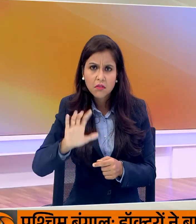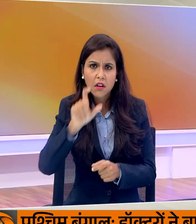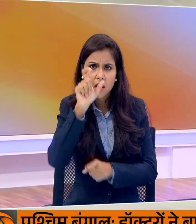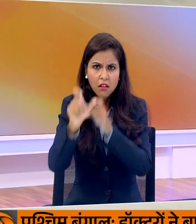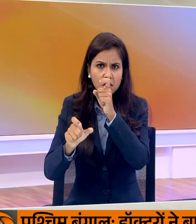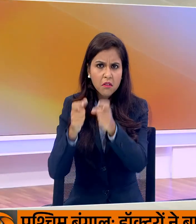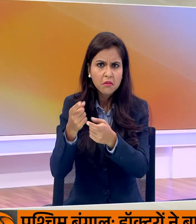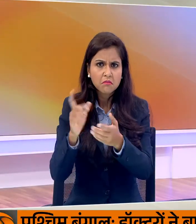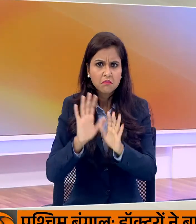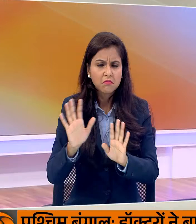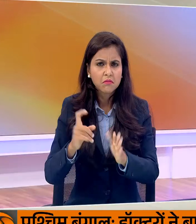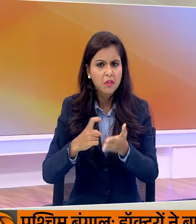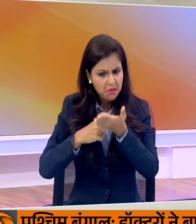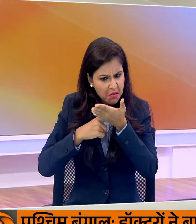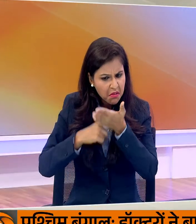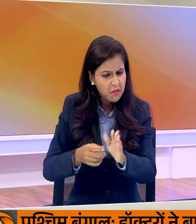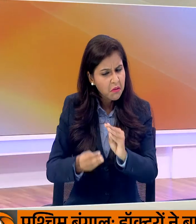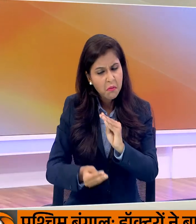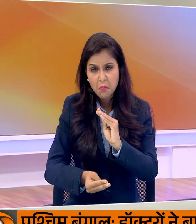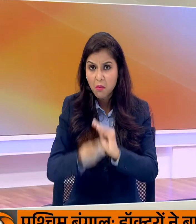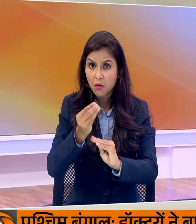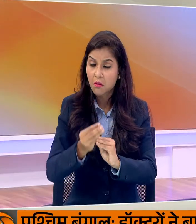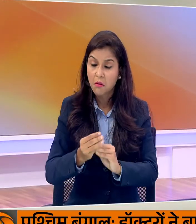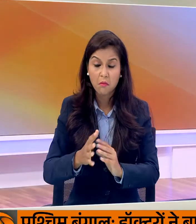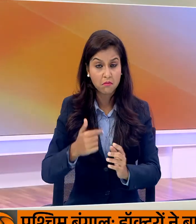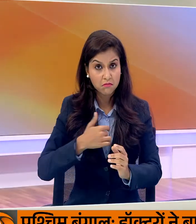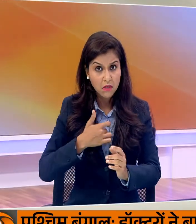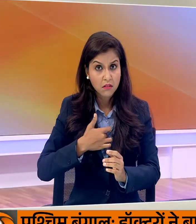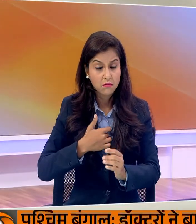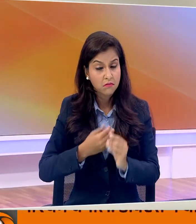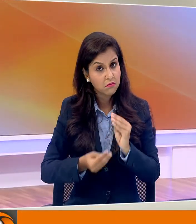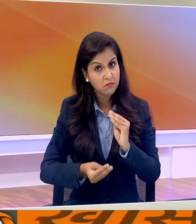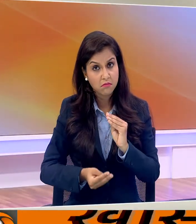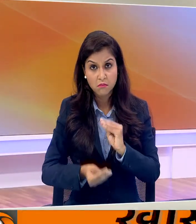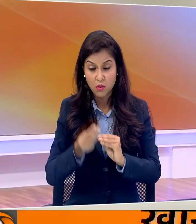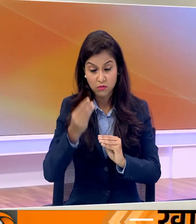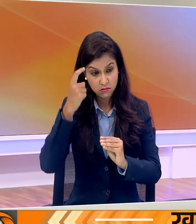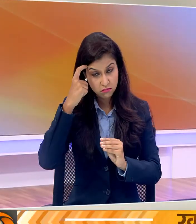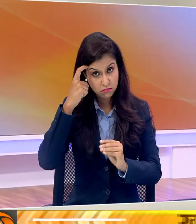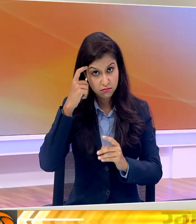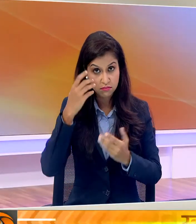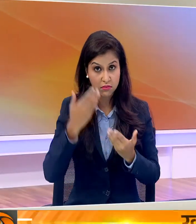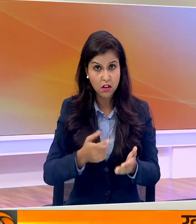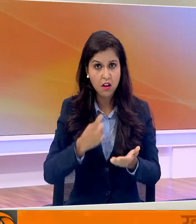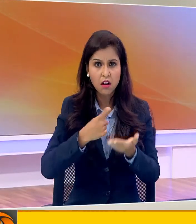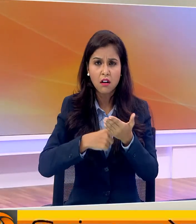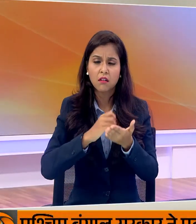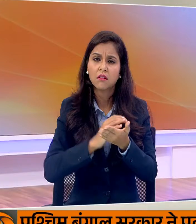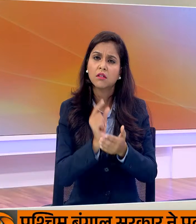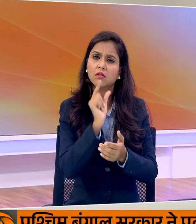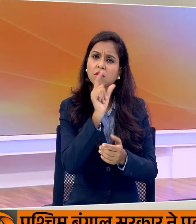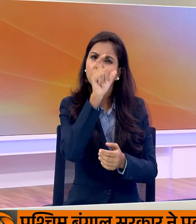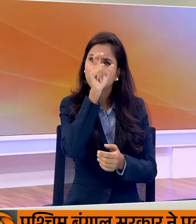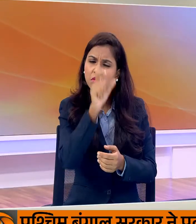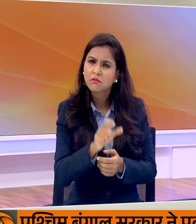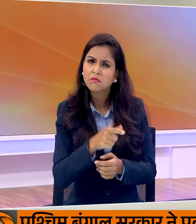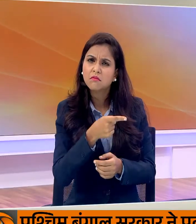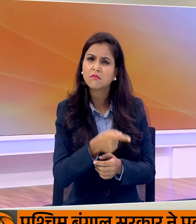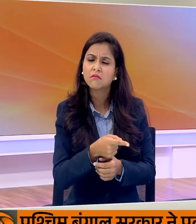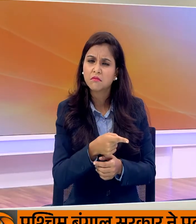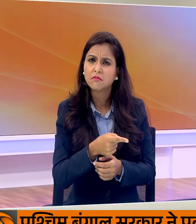अपमान करते हैं और मैं इसकी घोर निंदा करता हूं। राहुल गांधी जी अब भारत